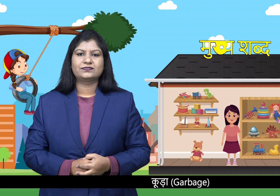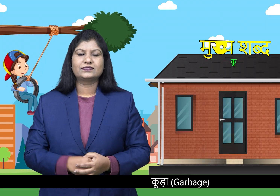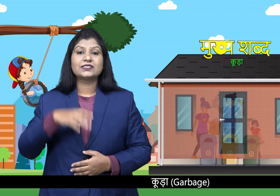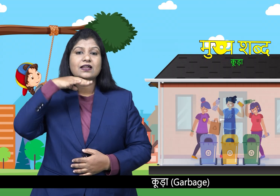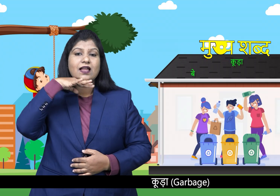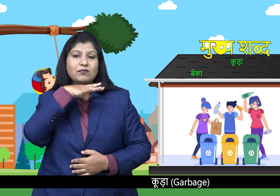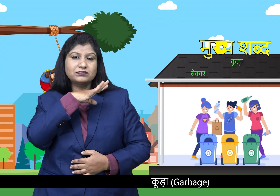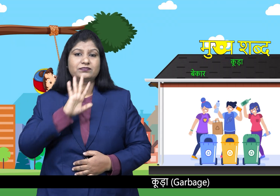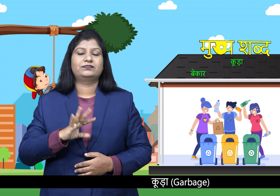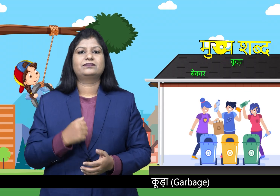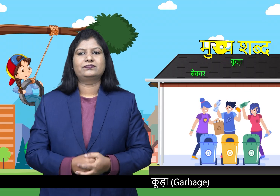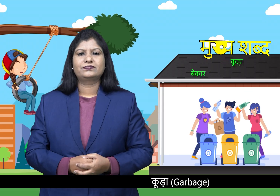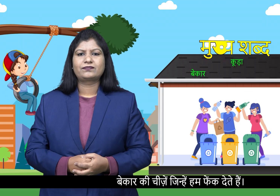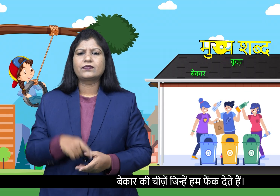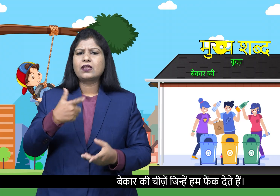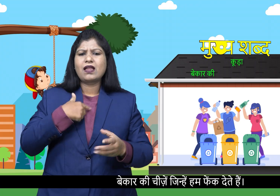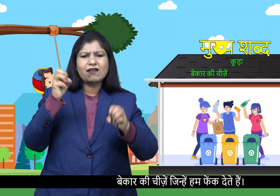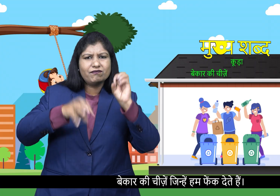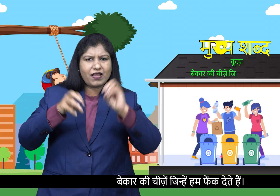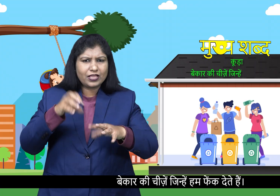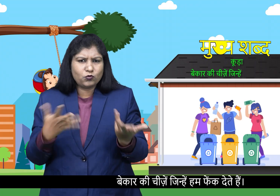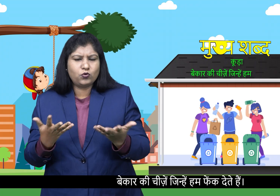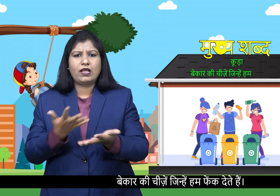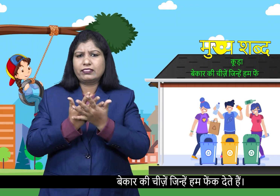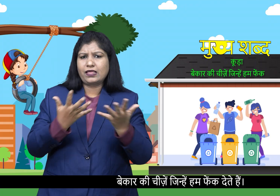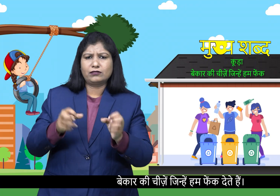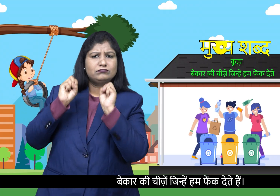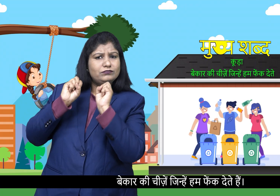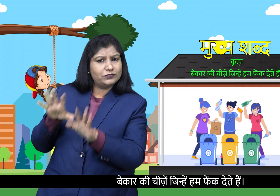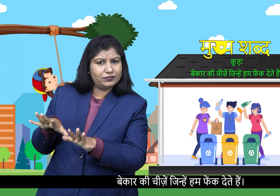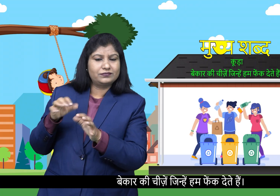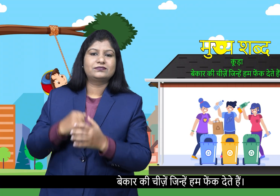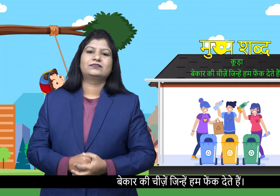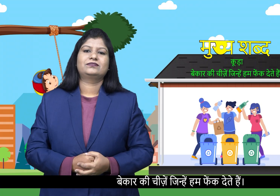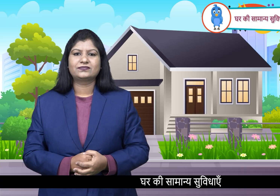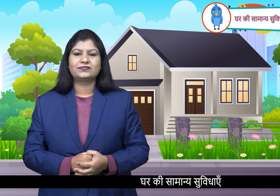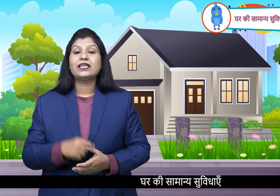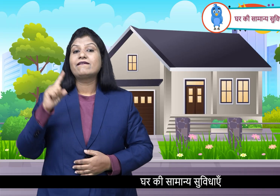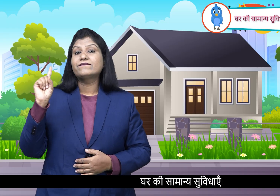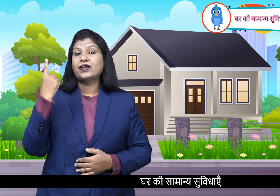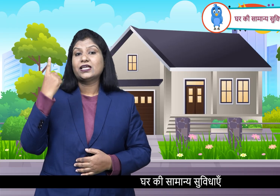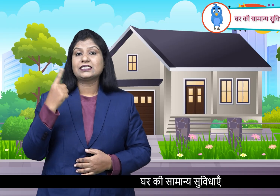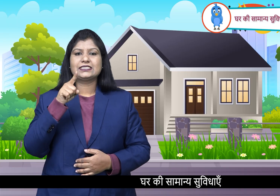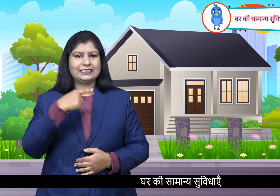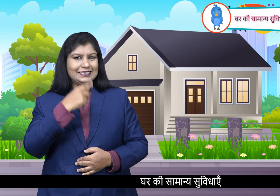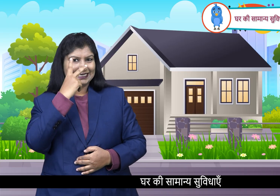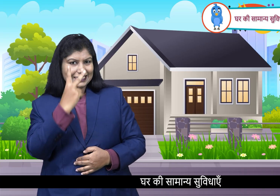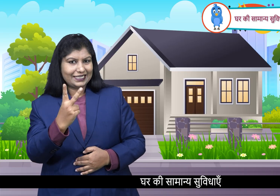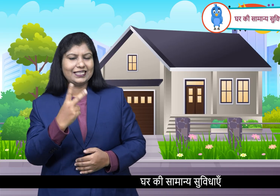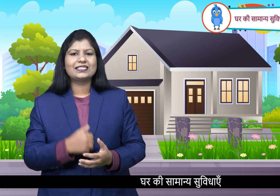कूड़ा, गार्बेज, बेकार की चीजें जिन्हें हम फेंक देते हैं। घर की सामान्य सुविधाएं।